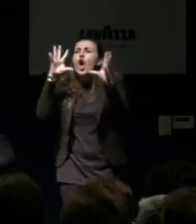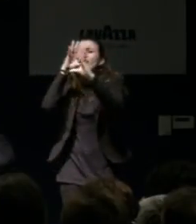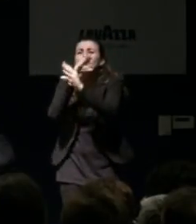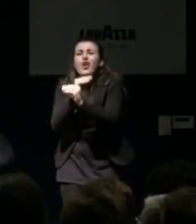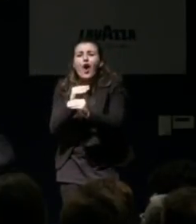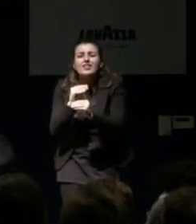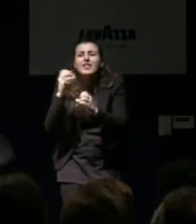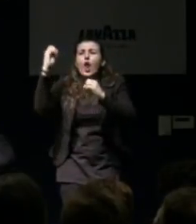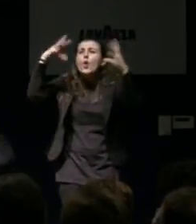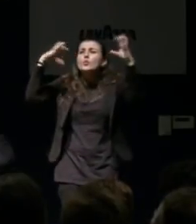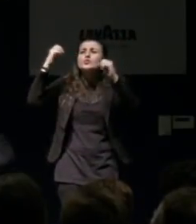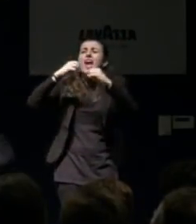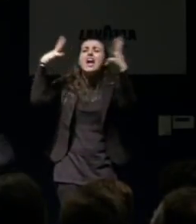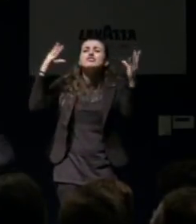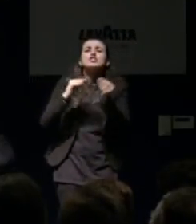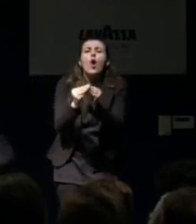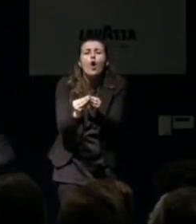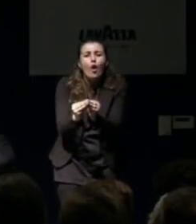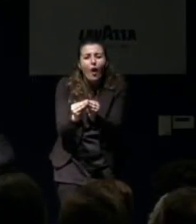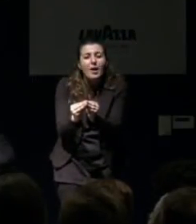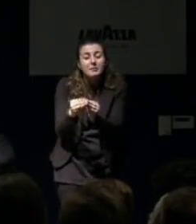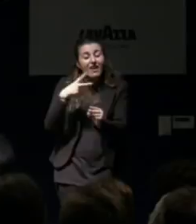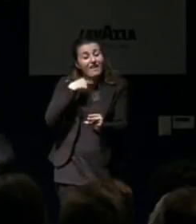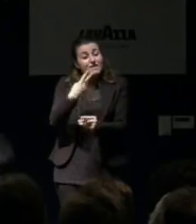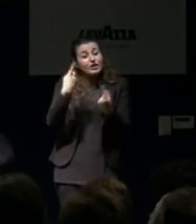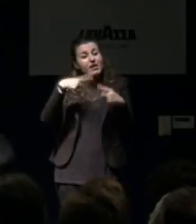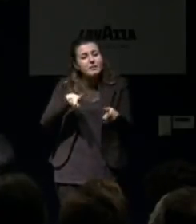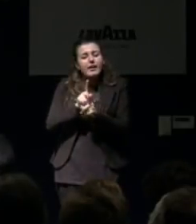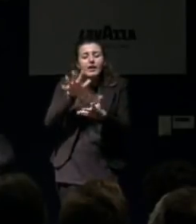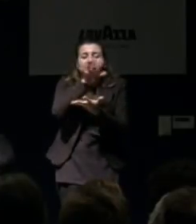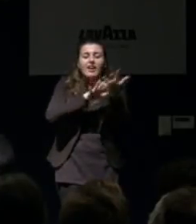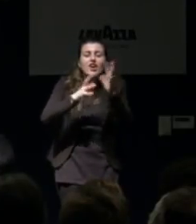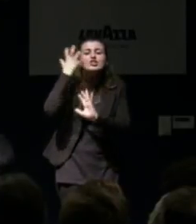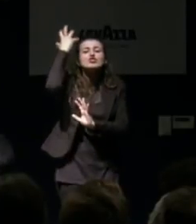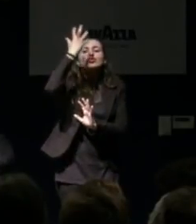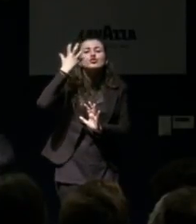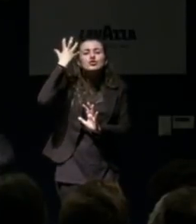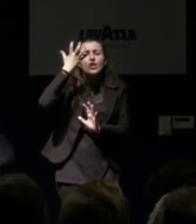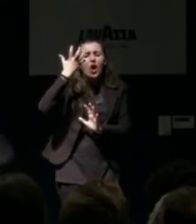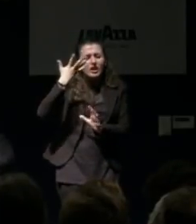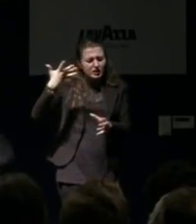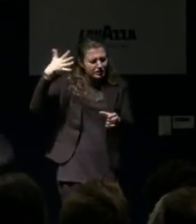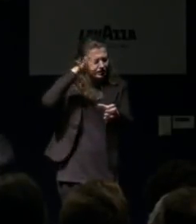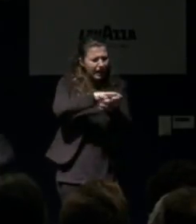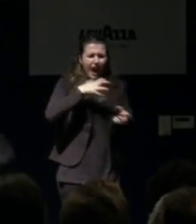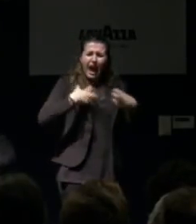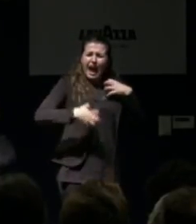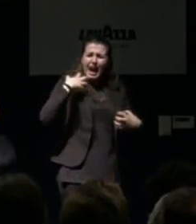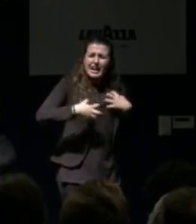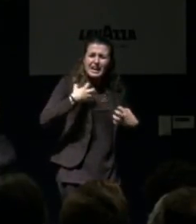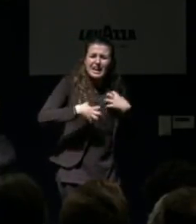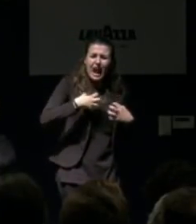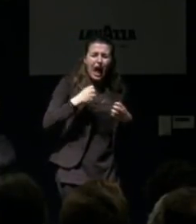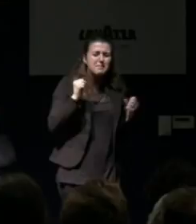nell'oscurità quelle voci sono plasmate con la stessa pasta dei sogni si riempiono di rabbia utopia di desiderio di